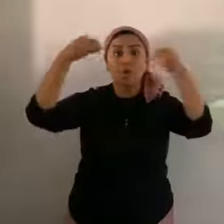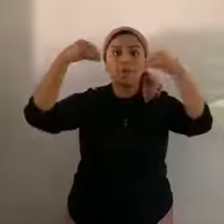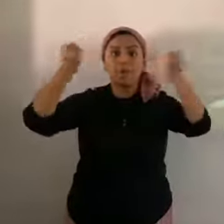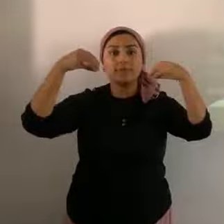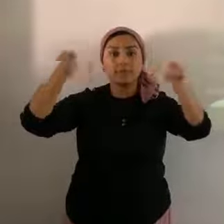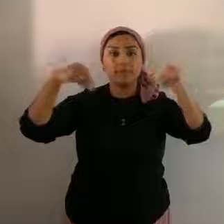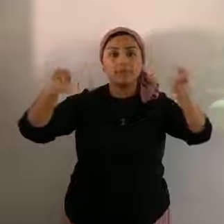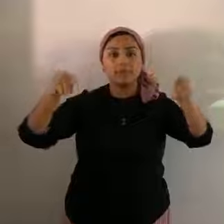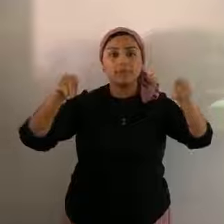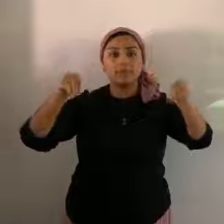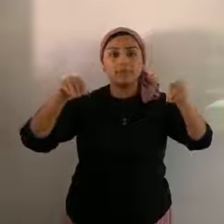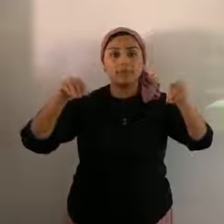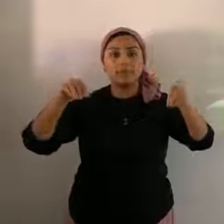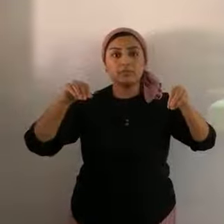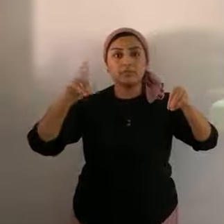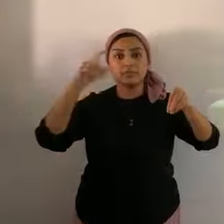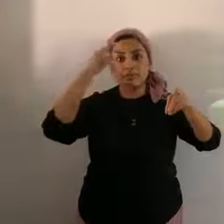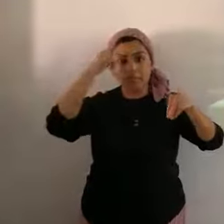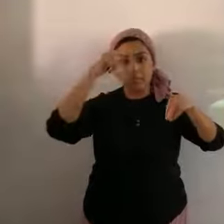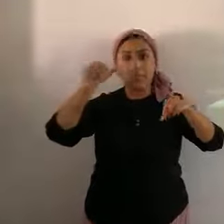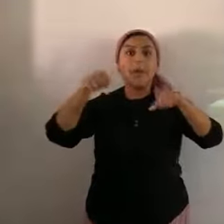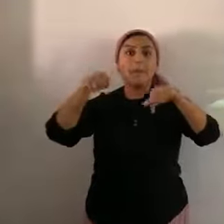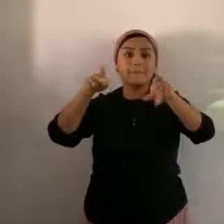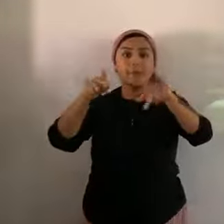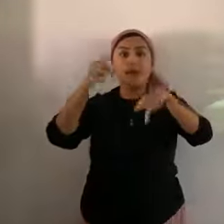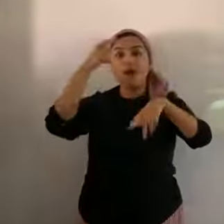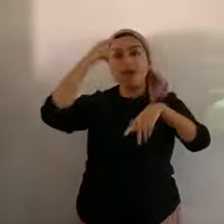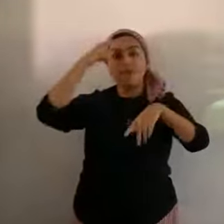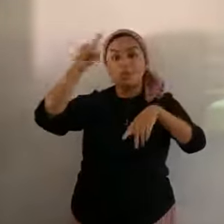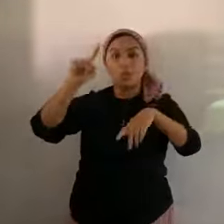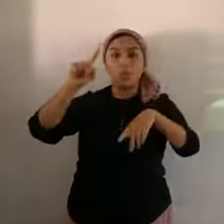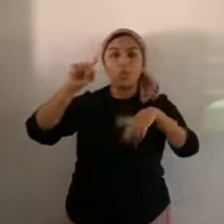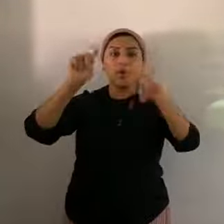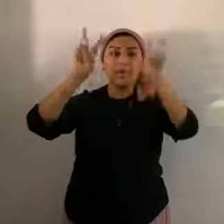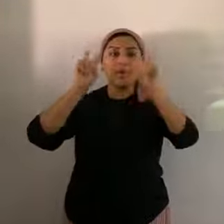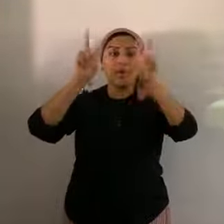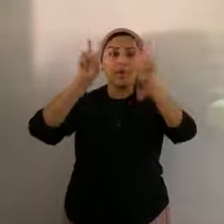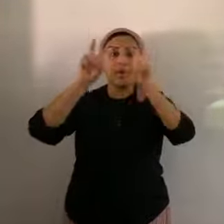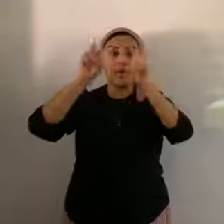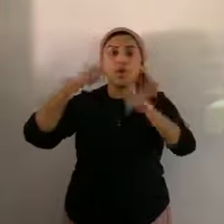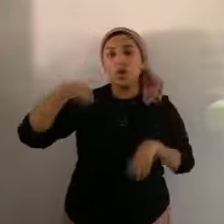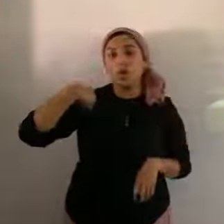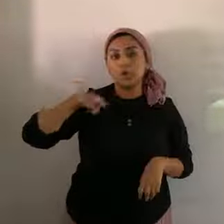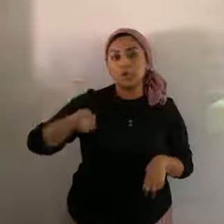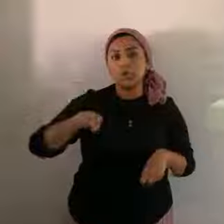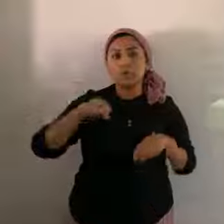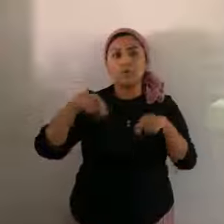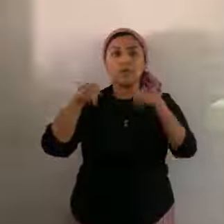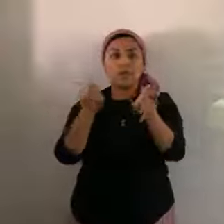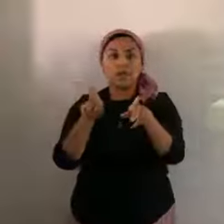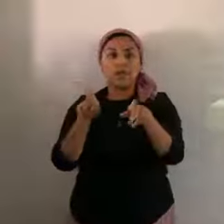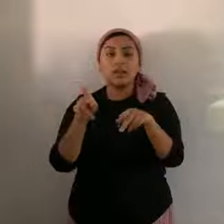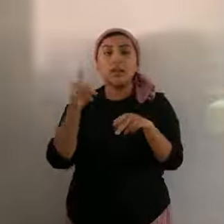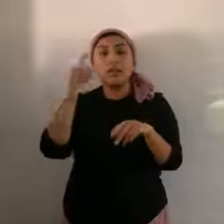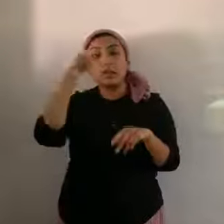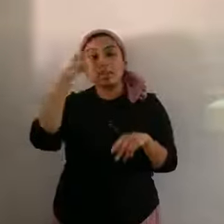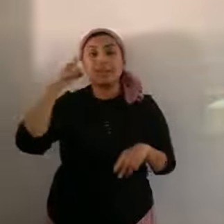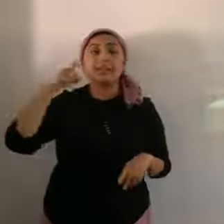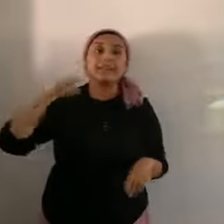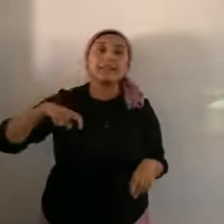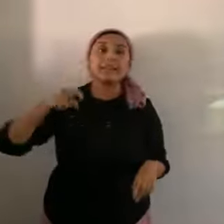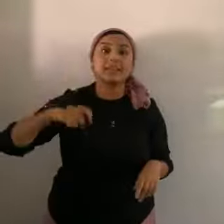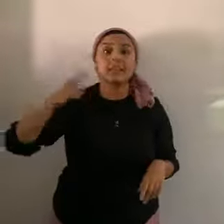productos que fueran ritualmente puros, entre comillas, ritualmente puros, porque eran